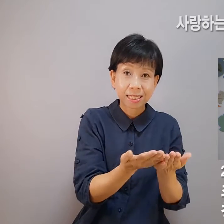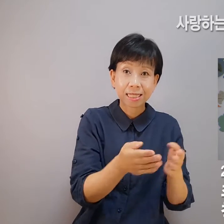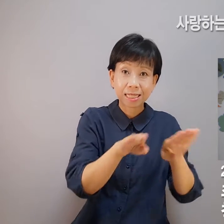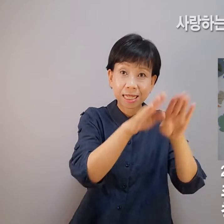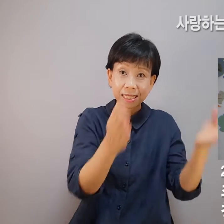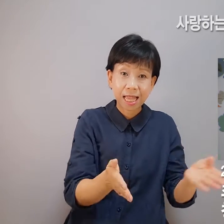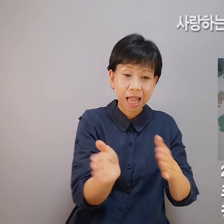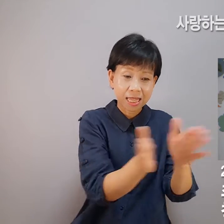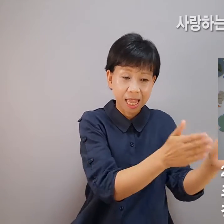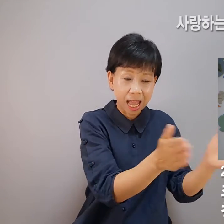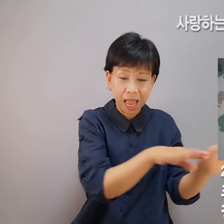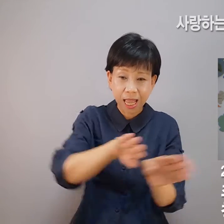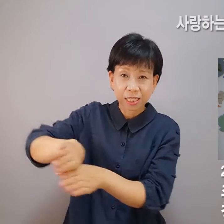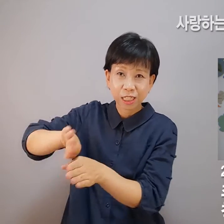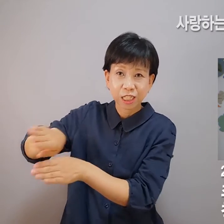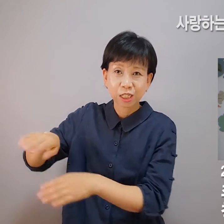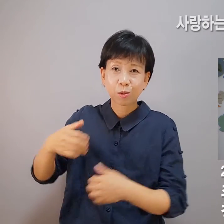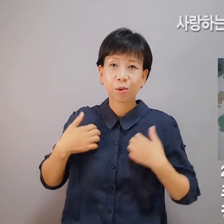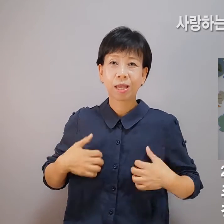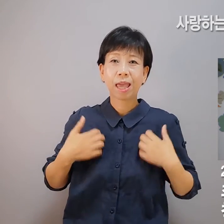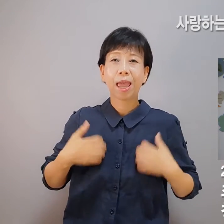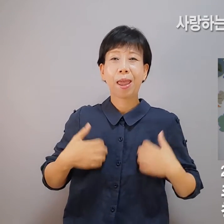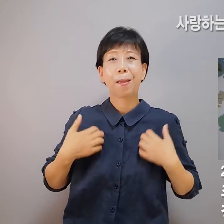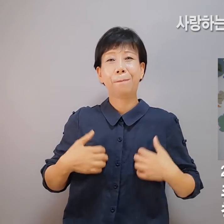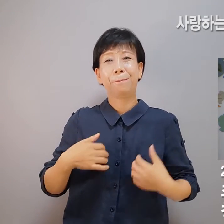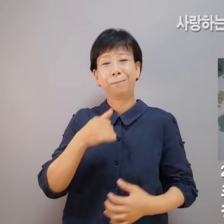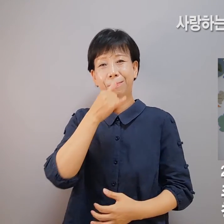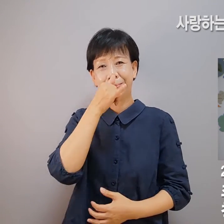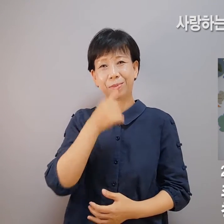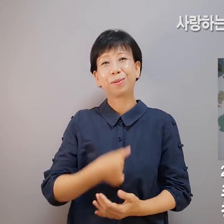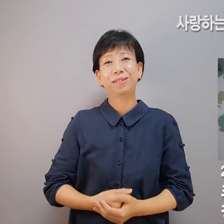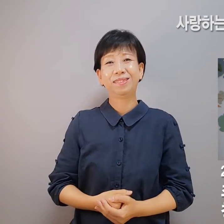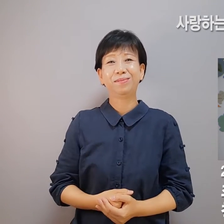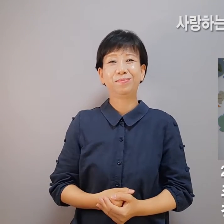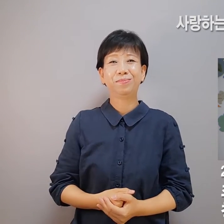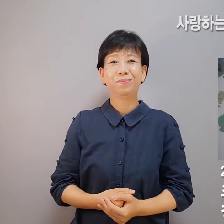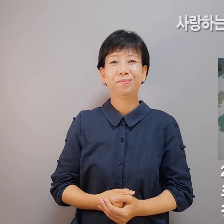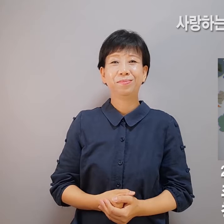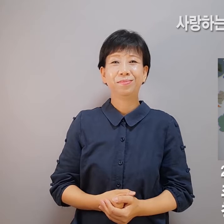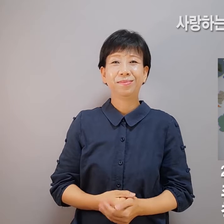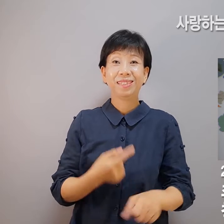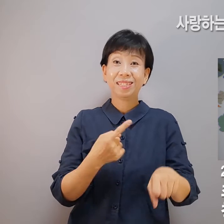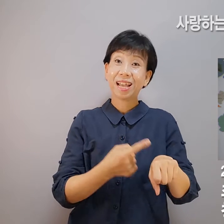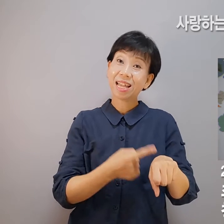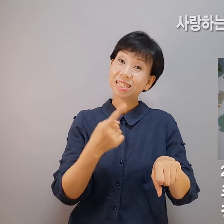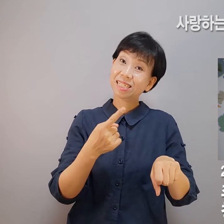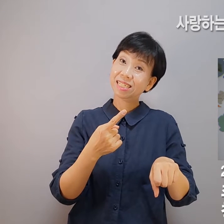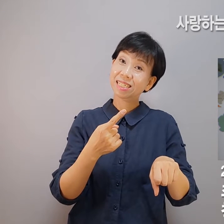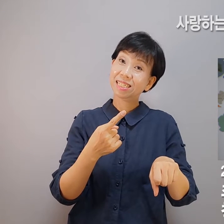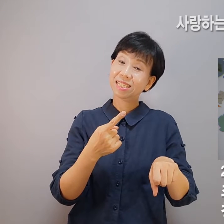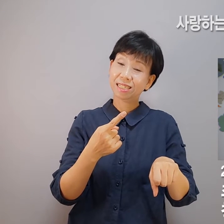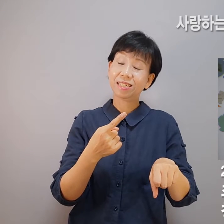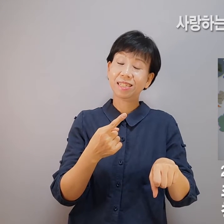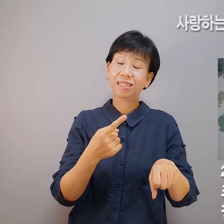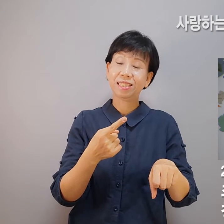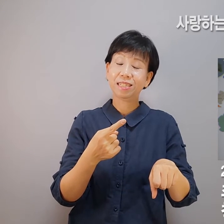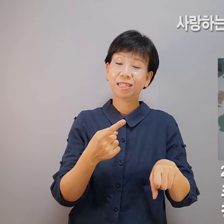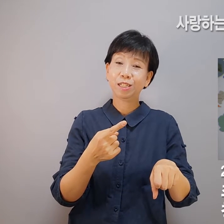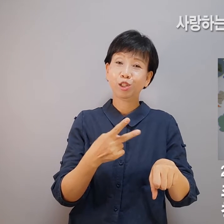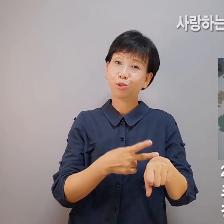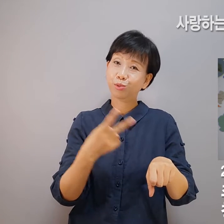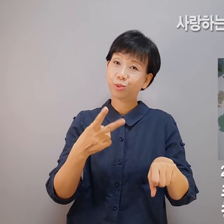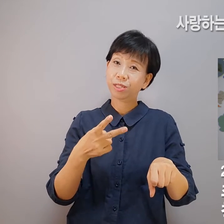전체 뭐 게임 한다든지 이렇게 하게 될 거예요. 1시 여간까지 우리 하고 뭐